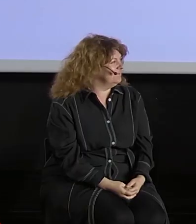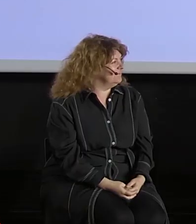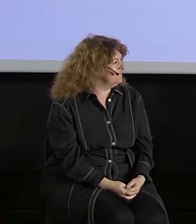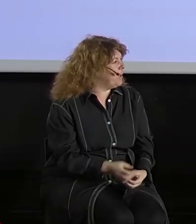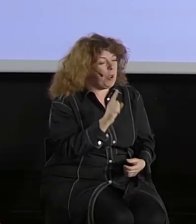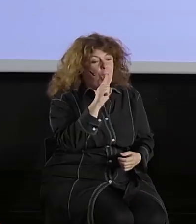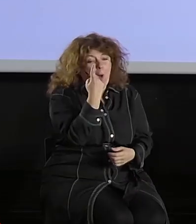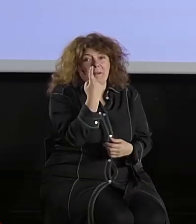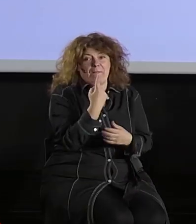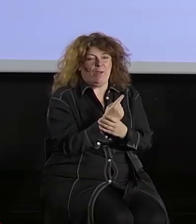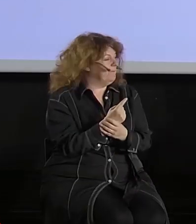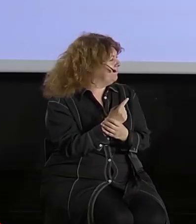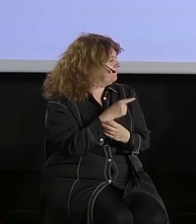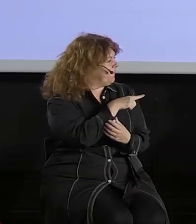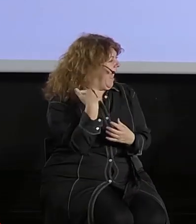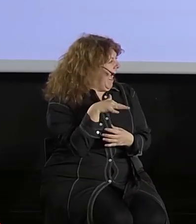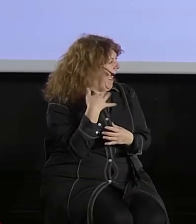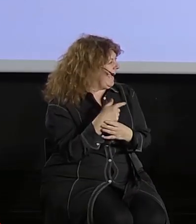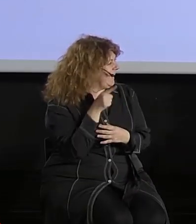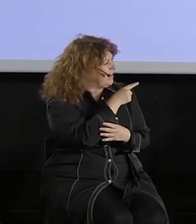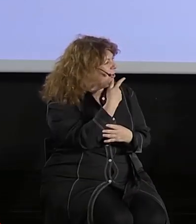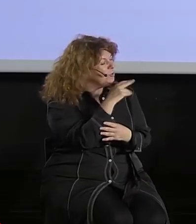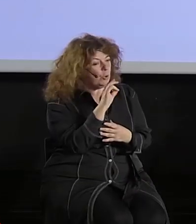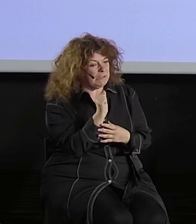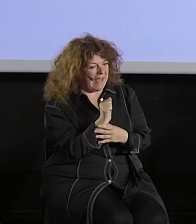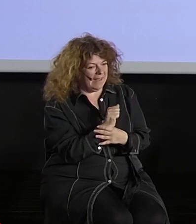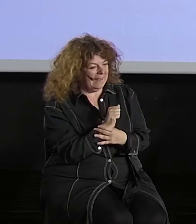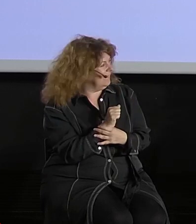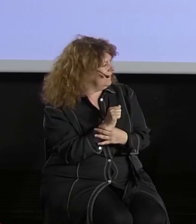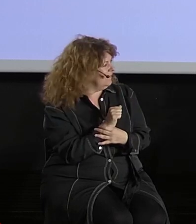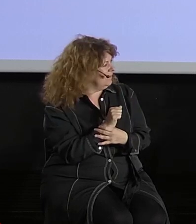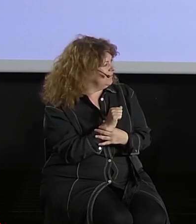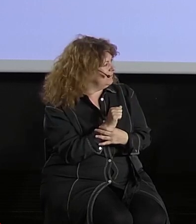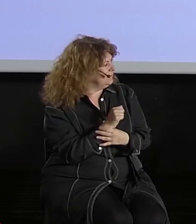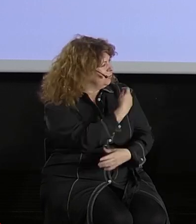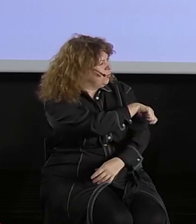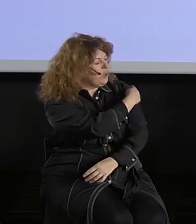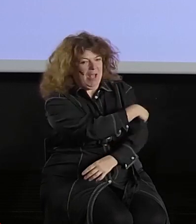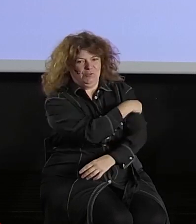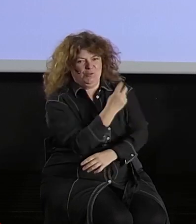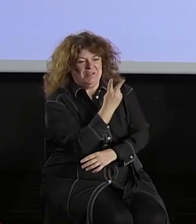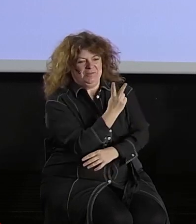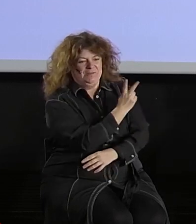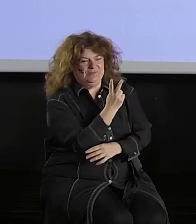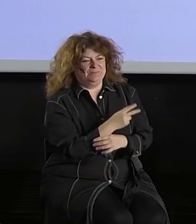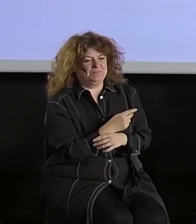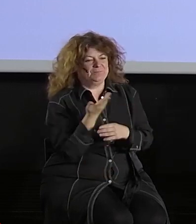primero Ángela y y chusa es es introducir la propuesta de chévere también si queréis